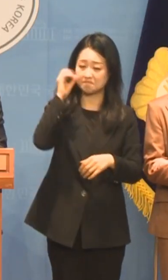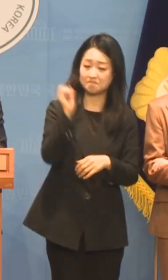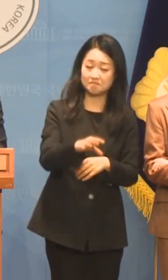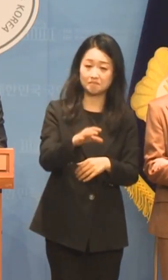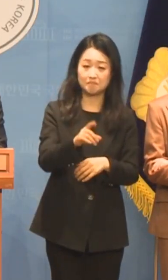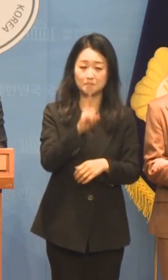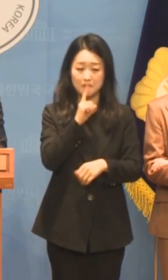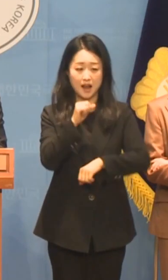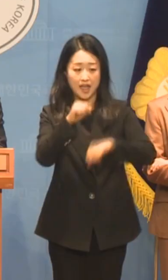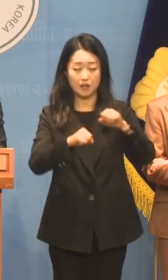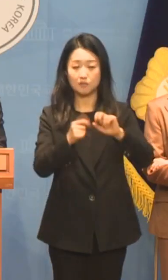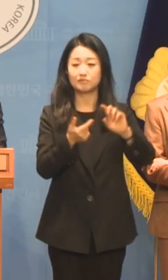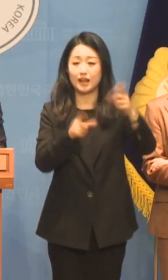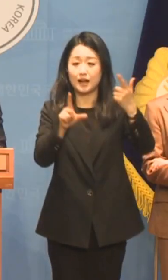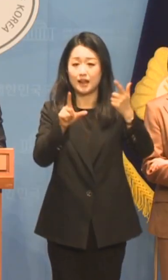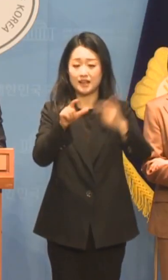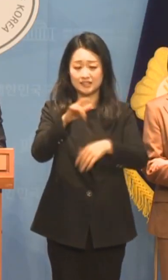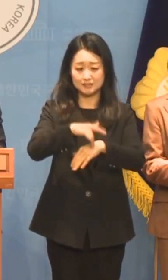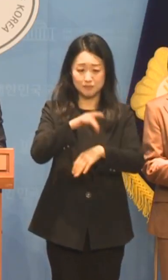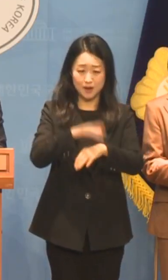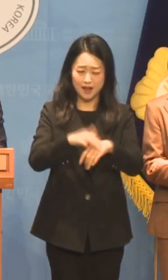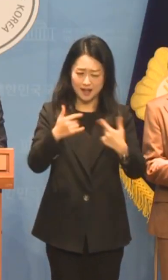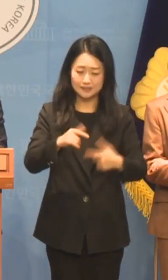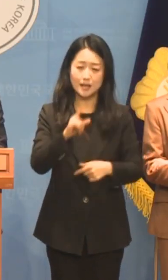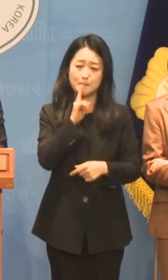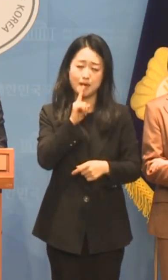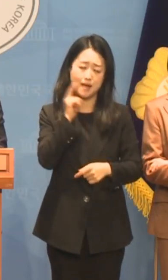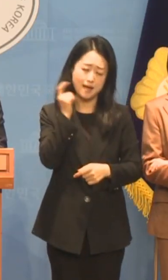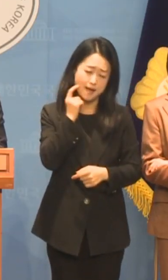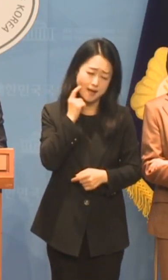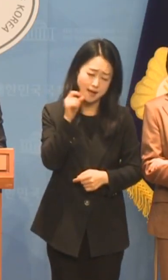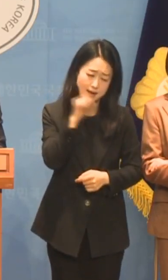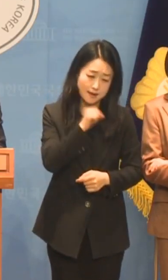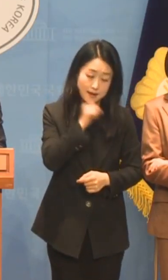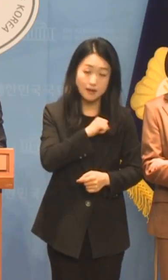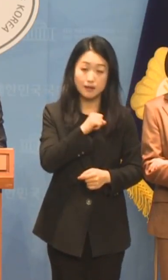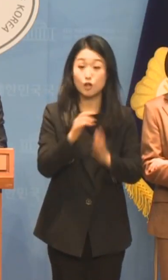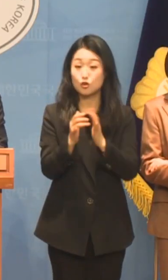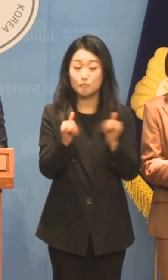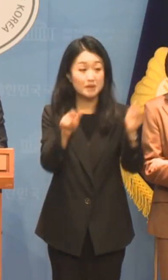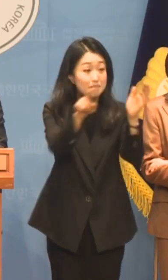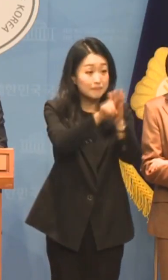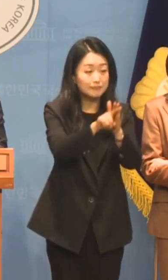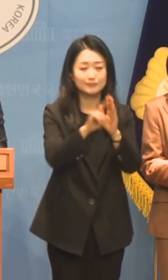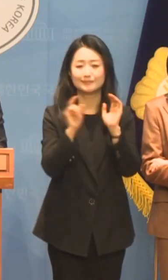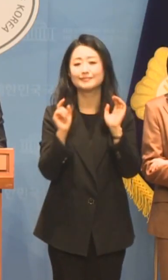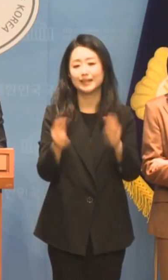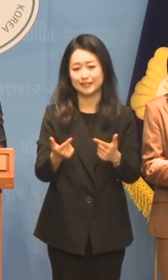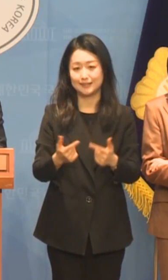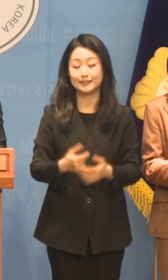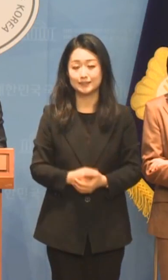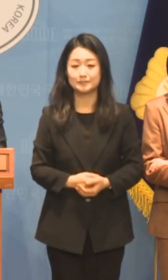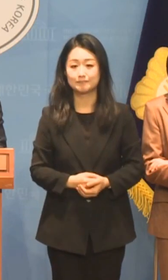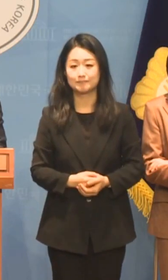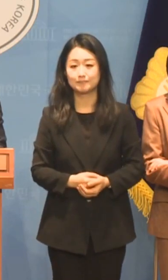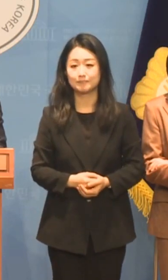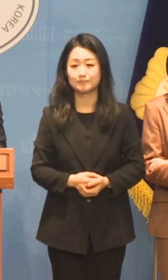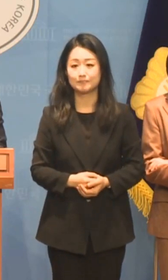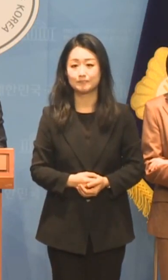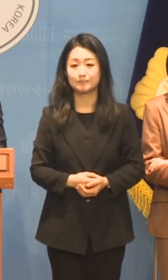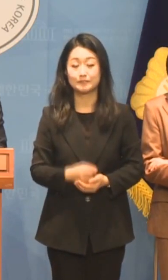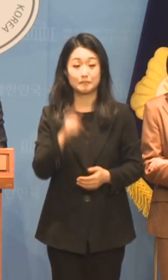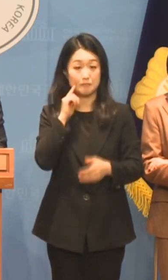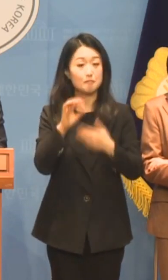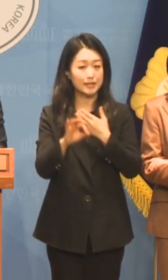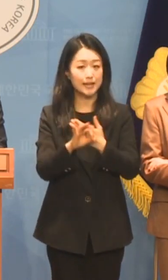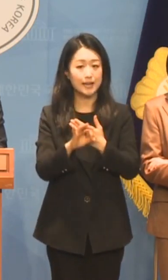불일치 그리고 습관성 거짓말을 믿을 국민은 많지 않을 것입니다.